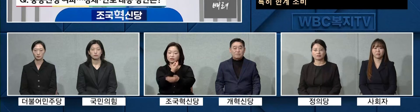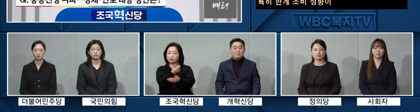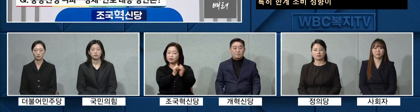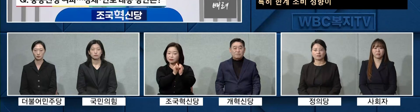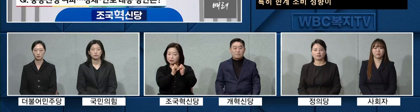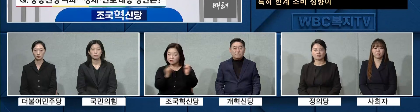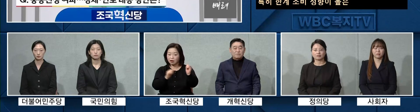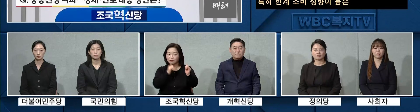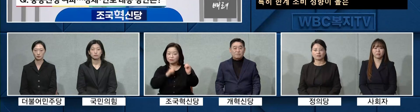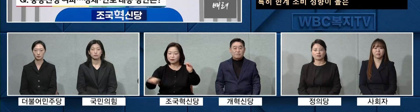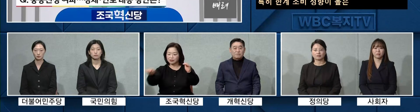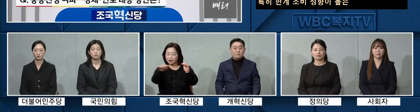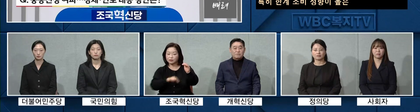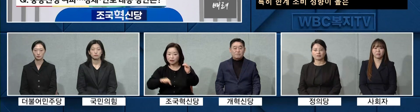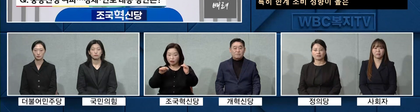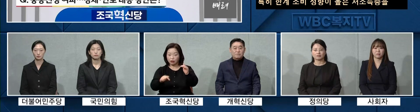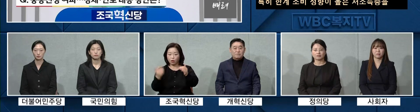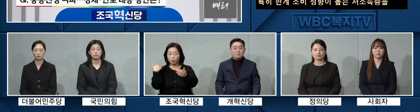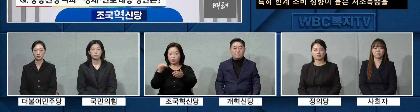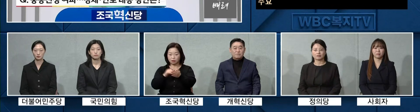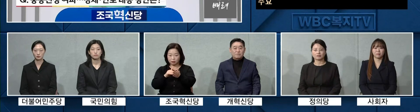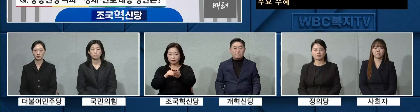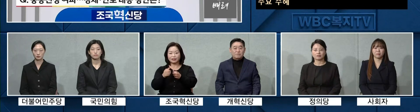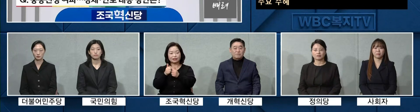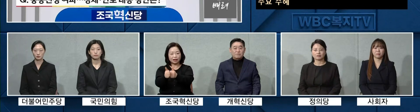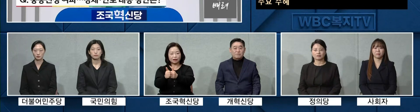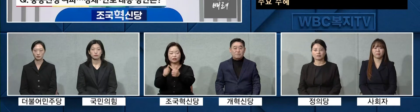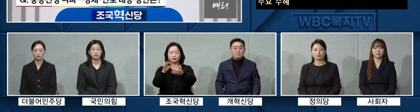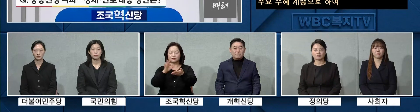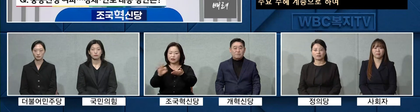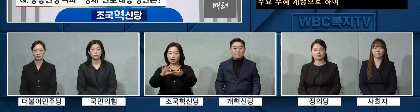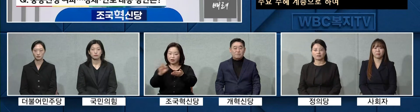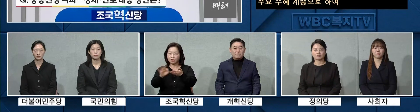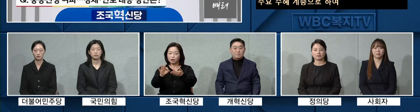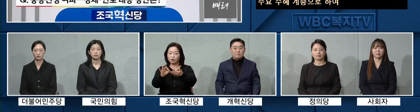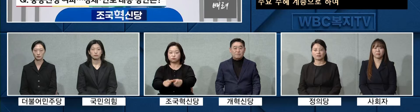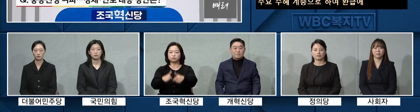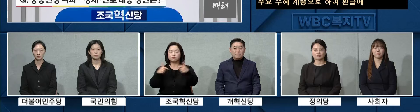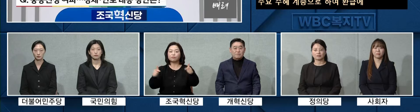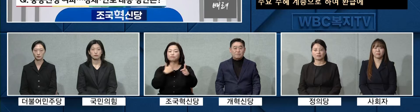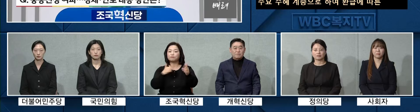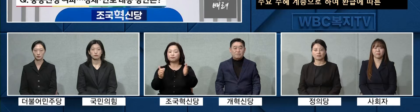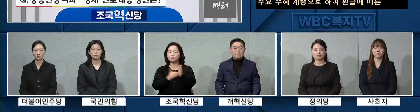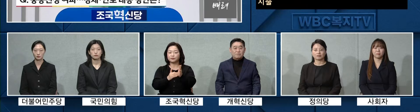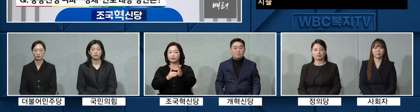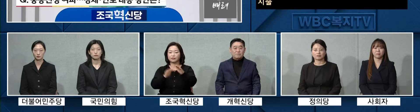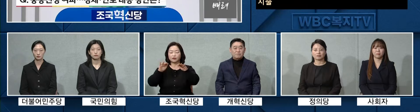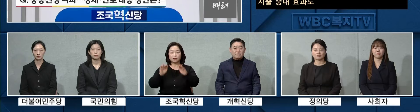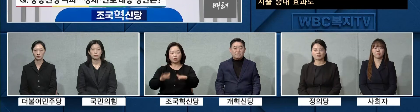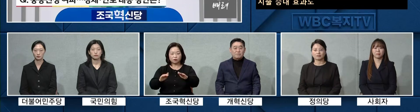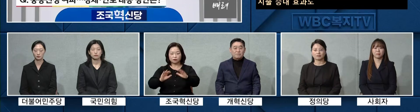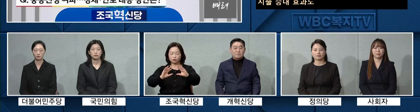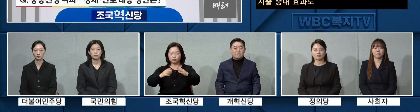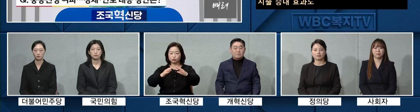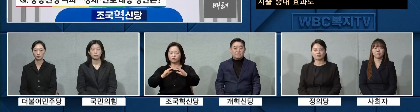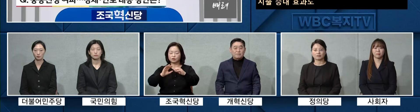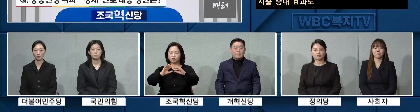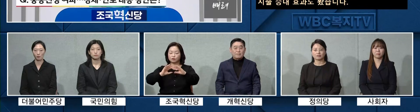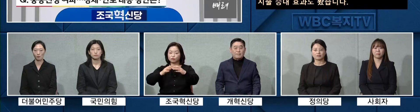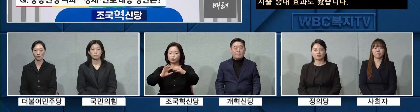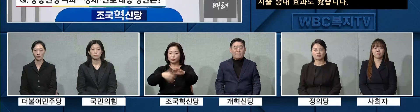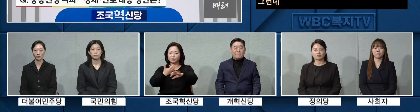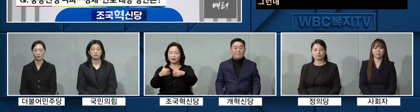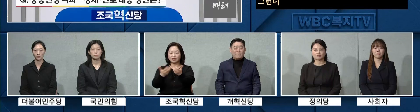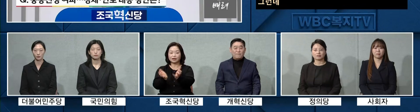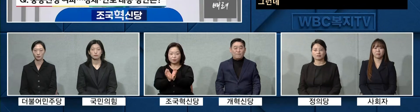수혜 계층으로 하여 환급에 따른 소비 지출 증대 효과가 컸다고 봤습니다. 그런데 국민의힘은 민생지원금에